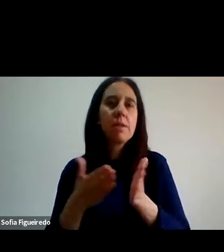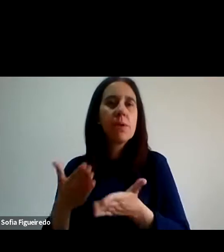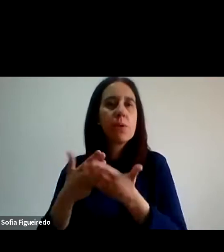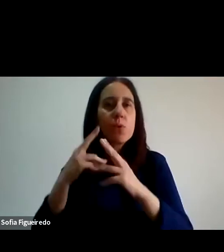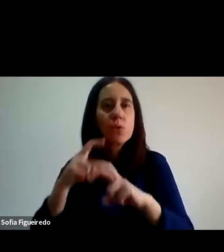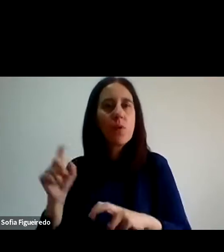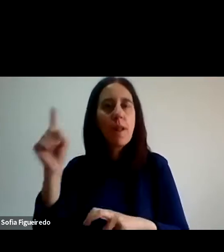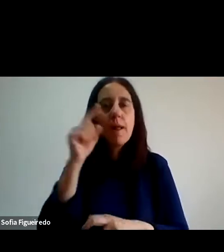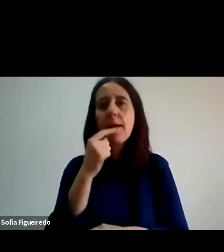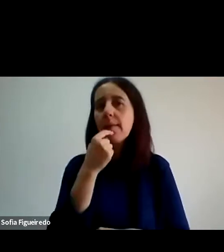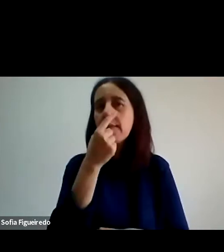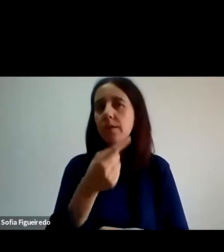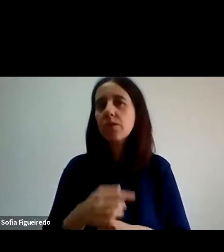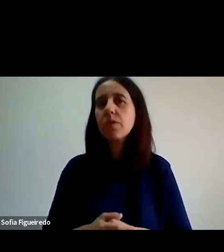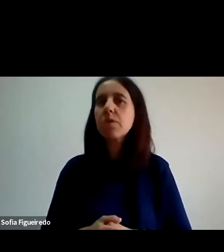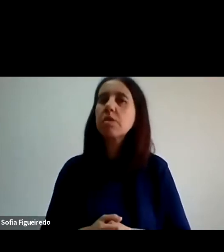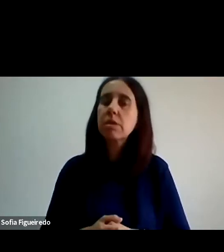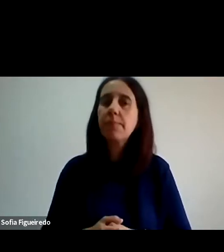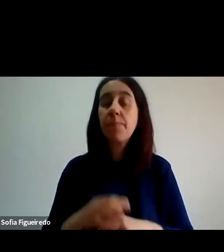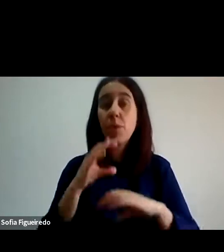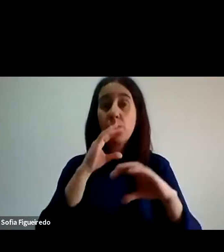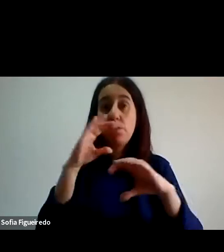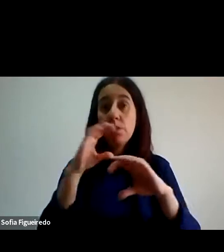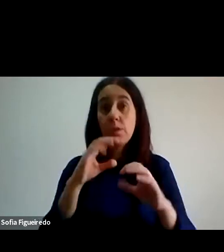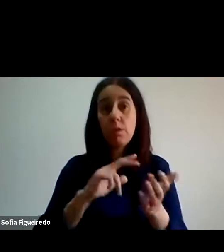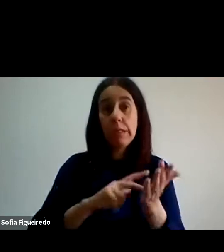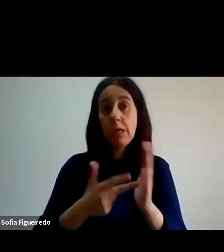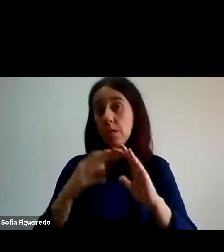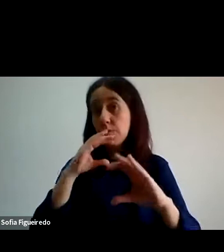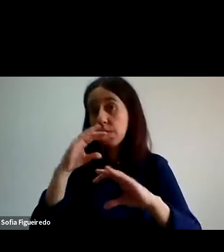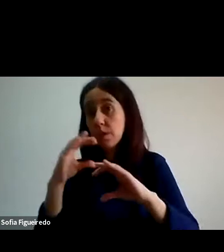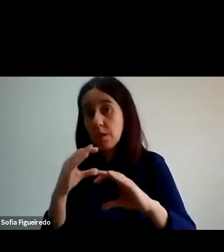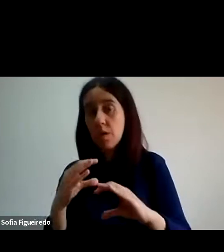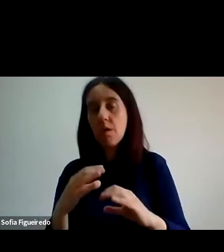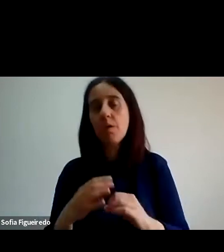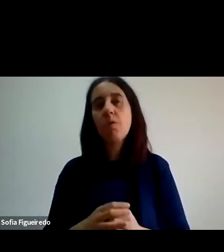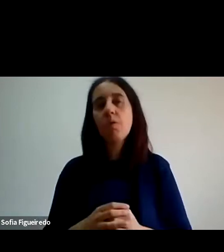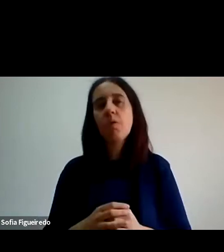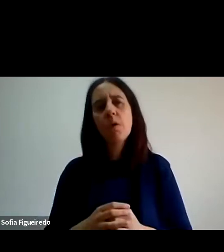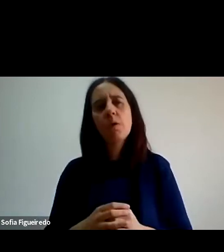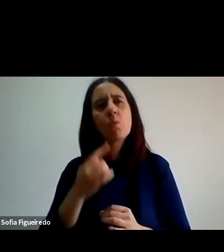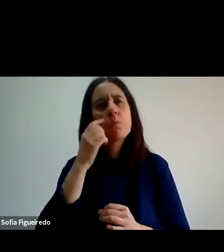dizem que a comunicação e as técnicas de comunicação, os